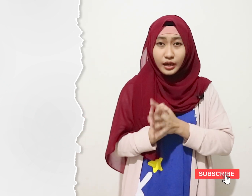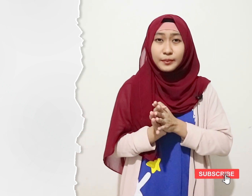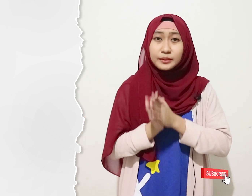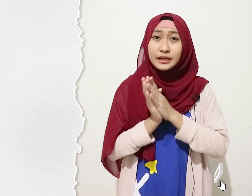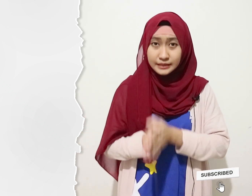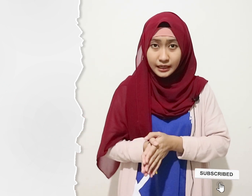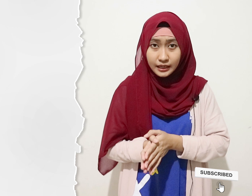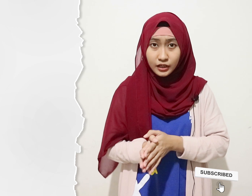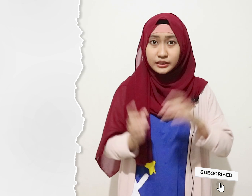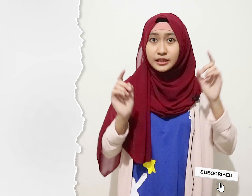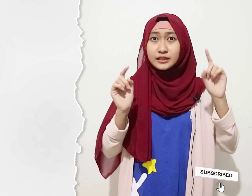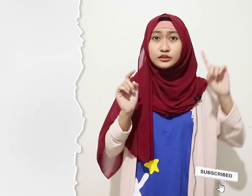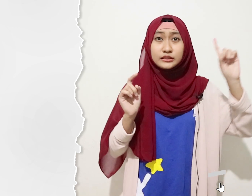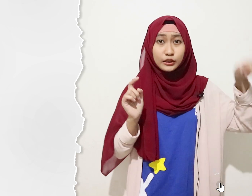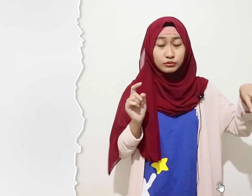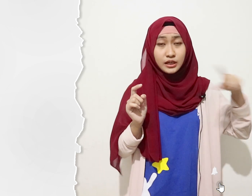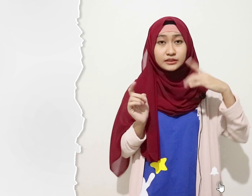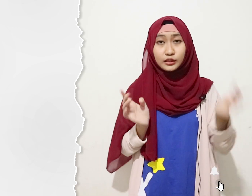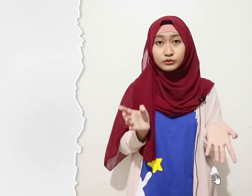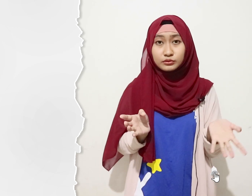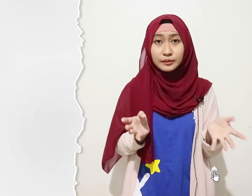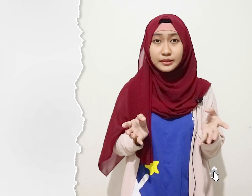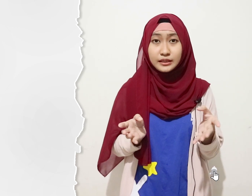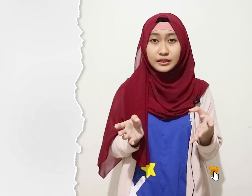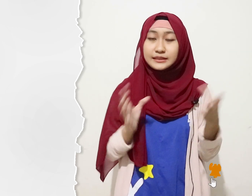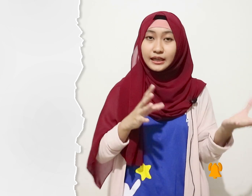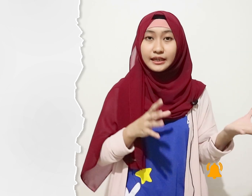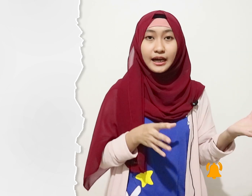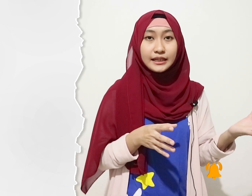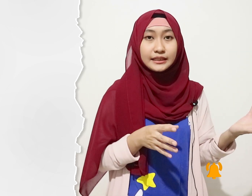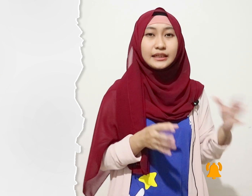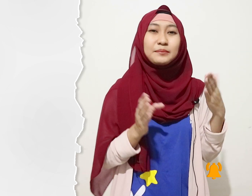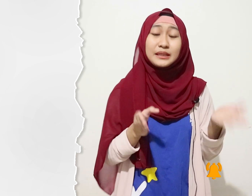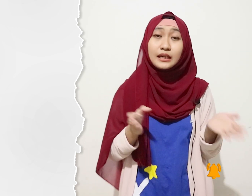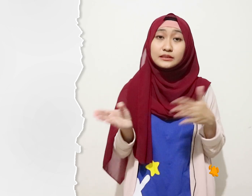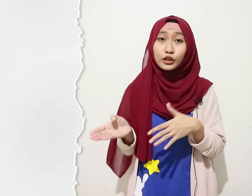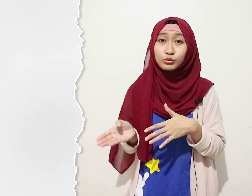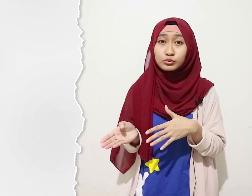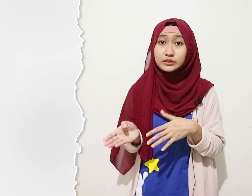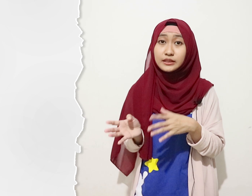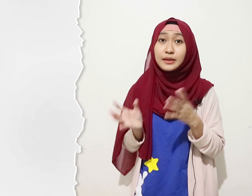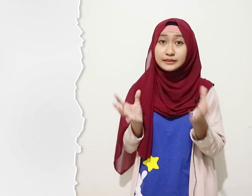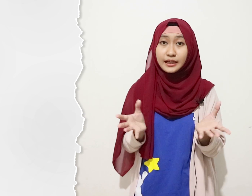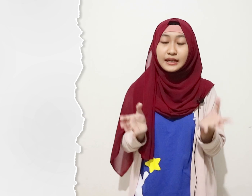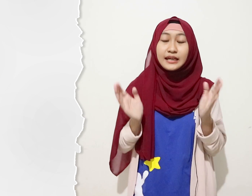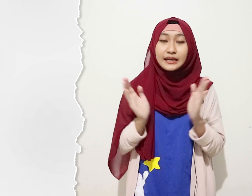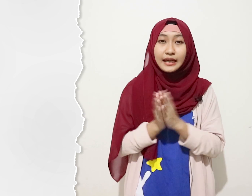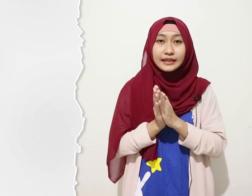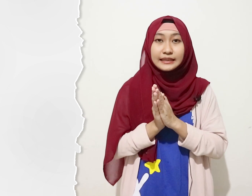nggak banyak-banyak, kalau tadi kan 1 dikali 100 lebih kecil lah ya angkanya, ini kan 4 dikali 100 jadi banyak. Nah, kita